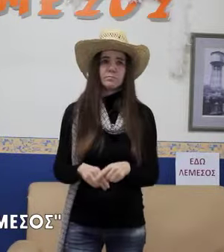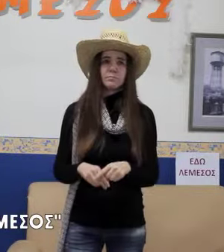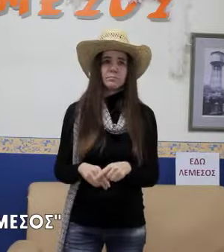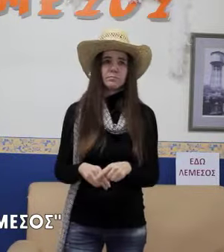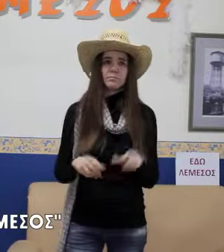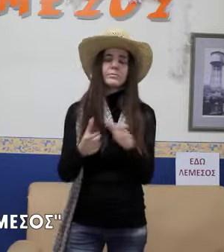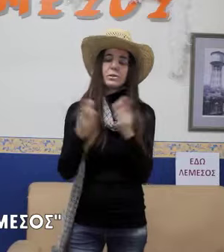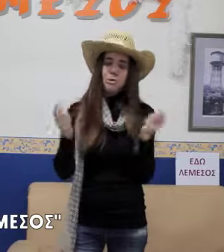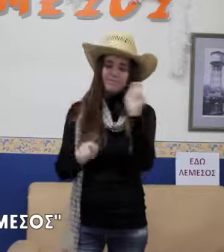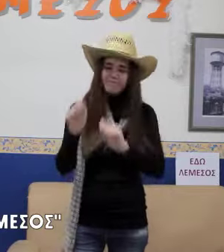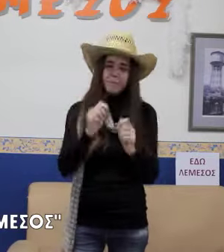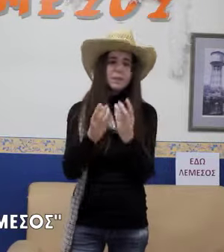Σχολείο Τέχνης και